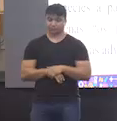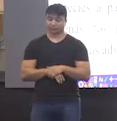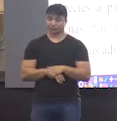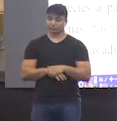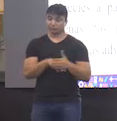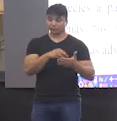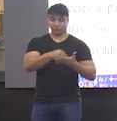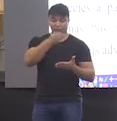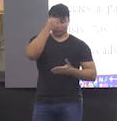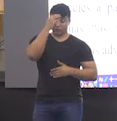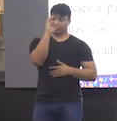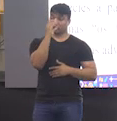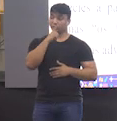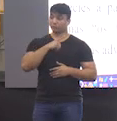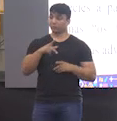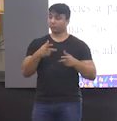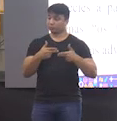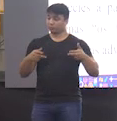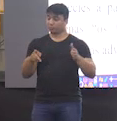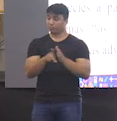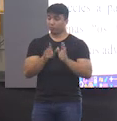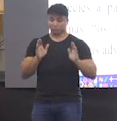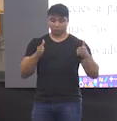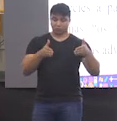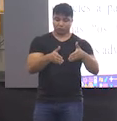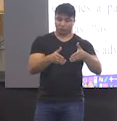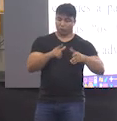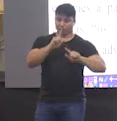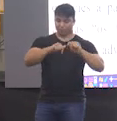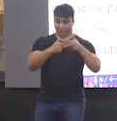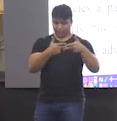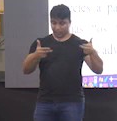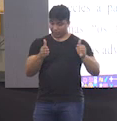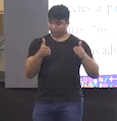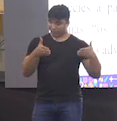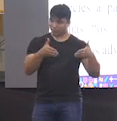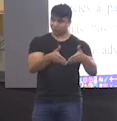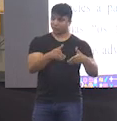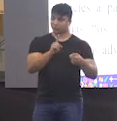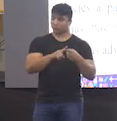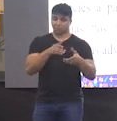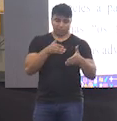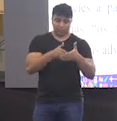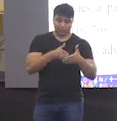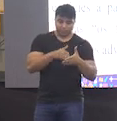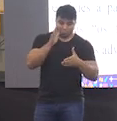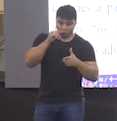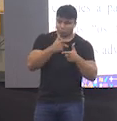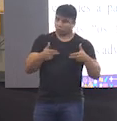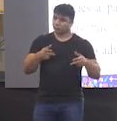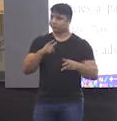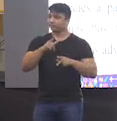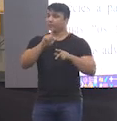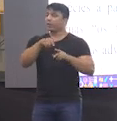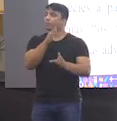Teoria científica que defende posturas exclusivamente materialistas e limita o conhecimento das coisas apenas quando